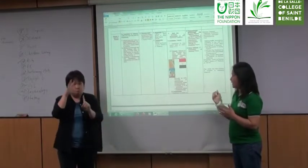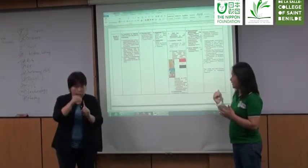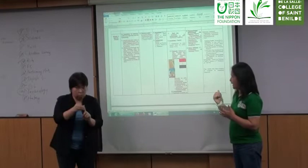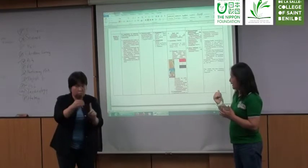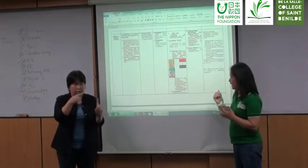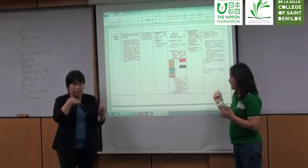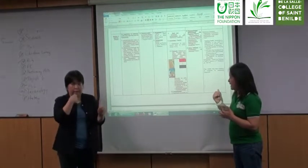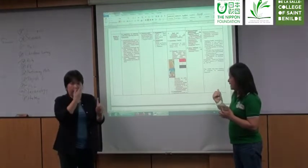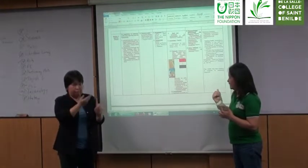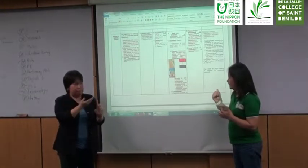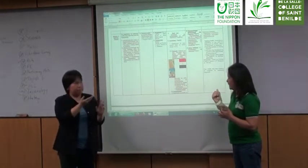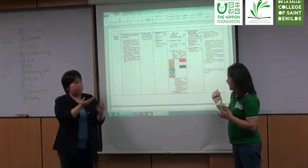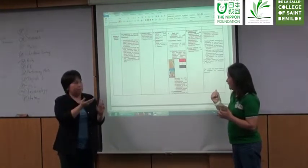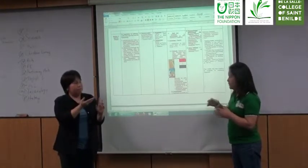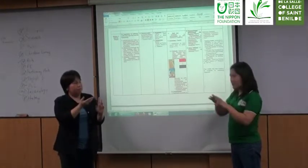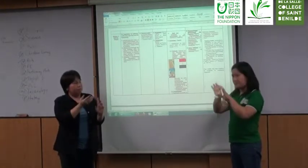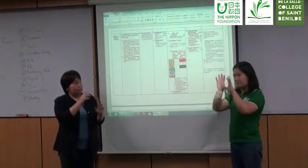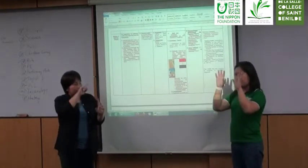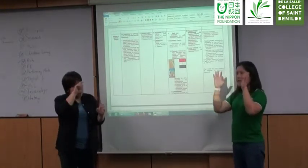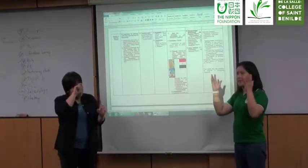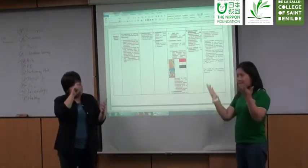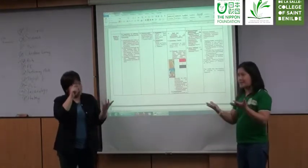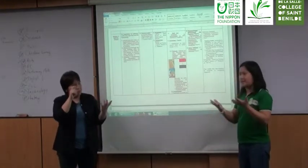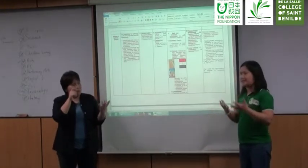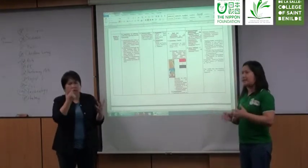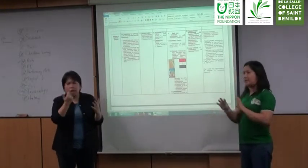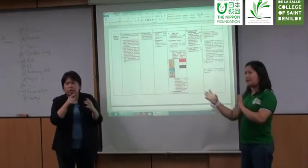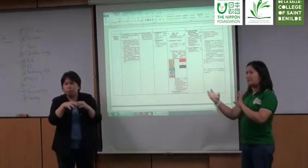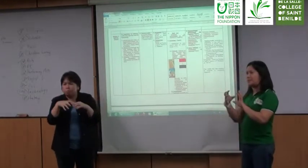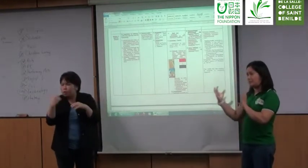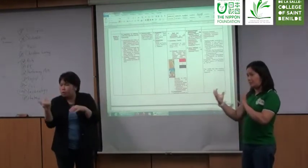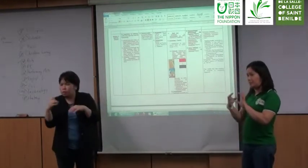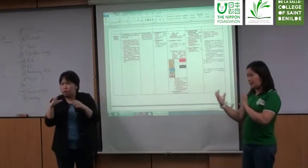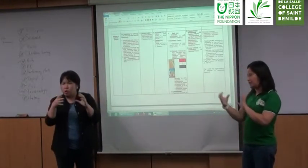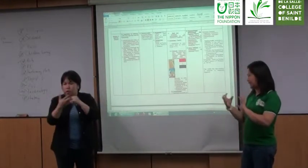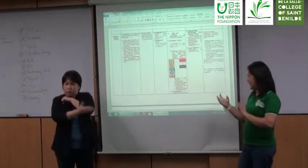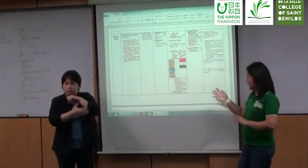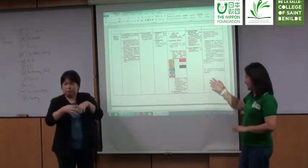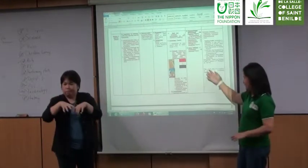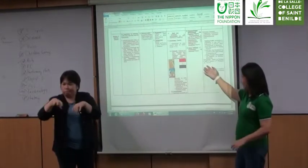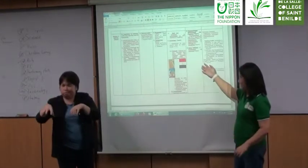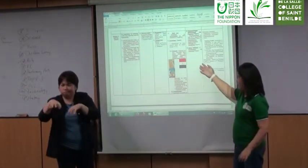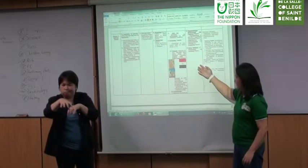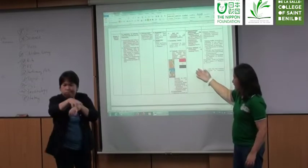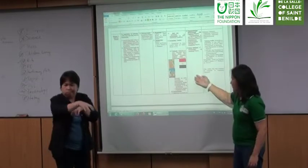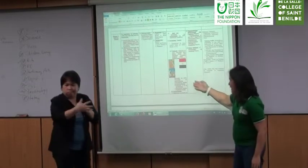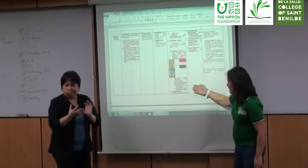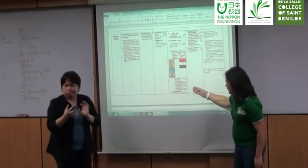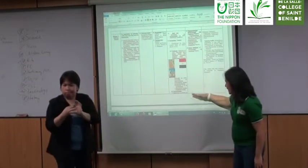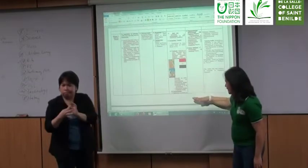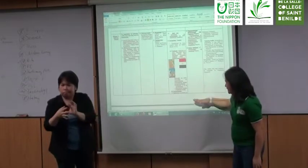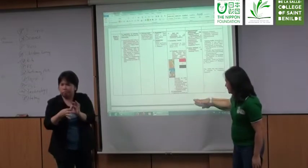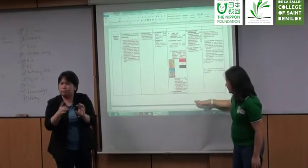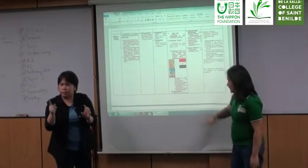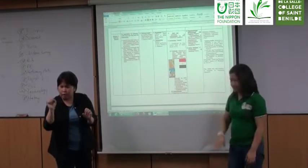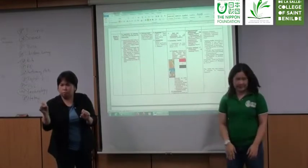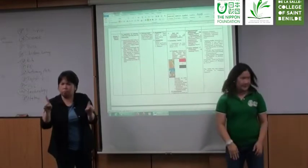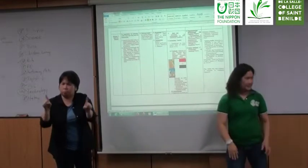kultura, okay? At ano pang malalapit na bansa na pwede mo silang matanungan.